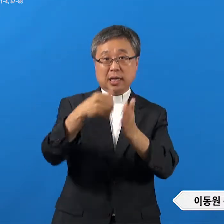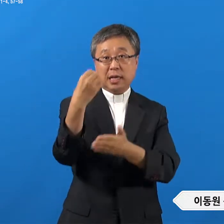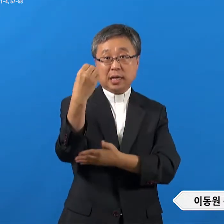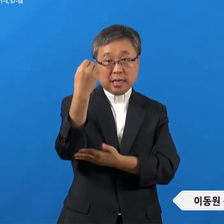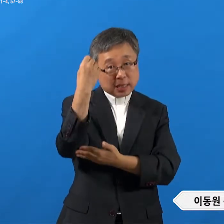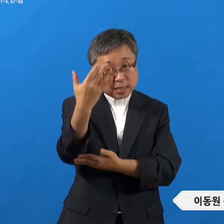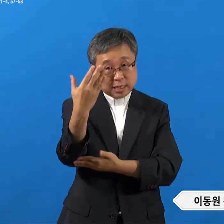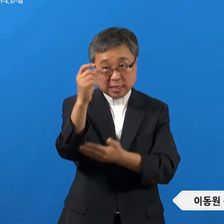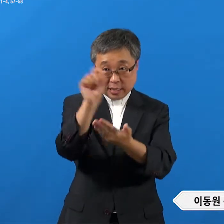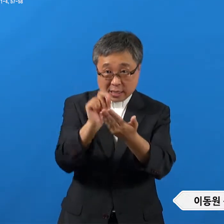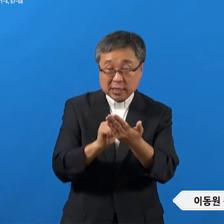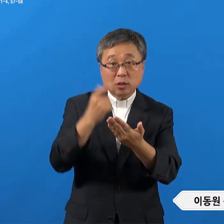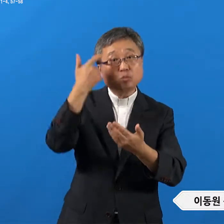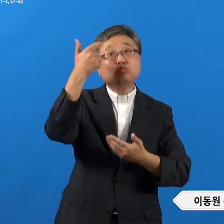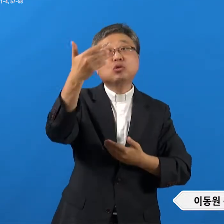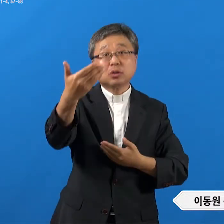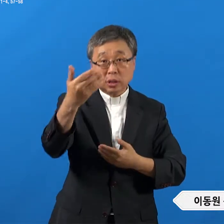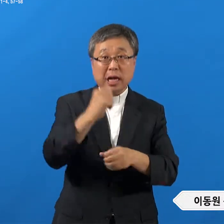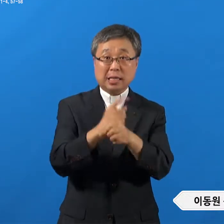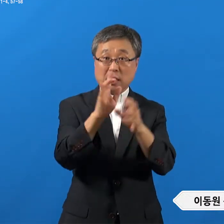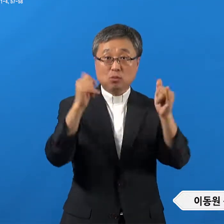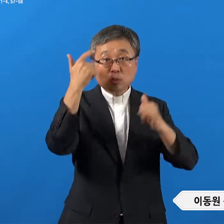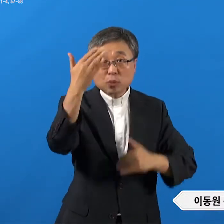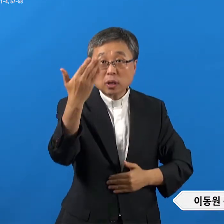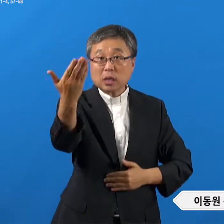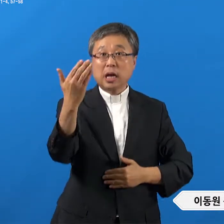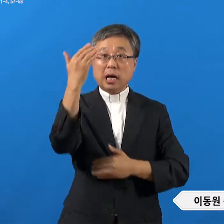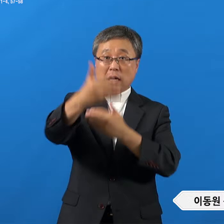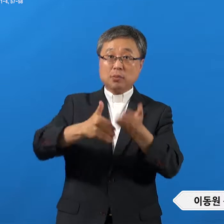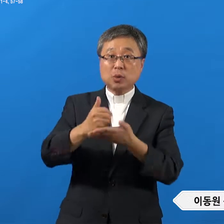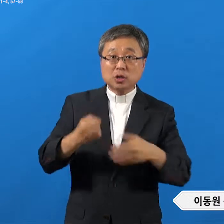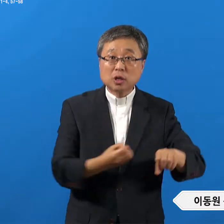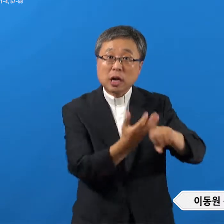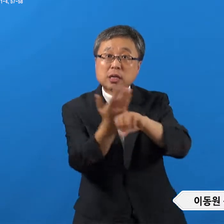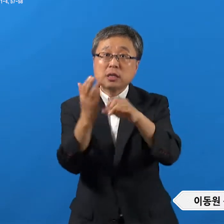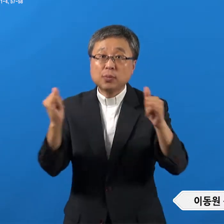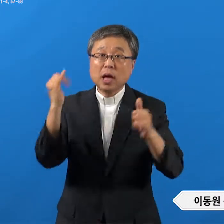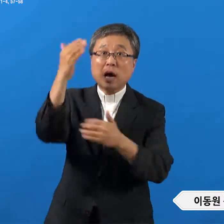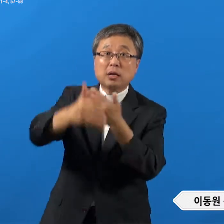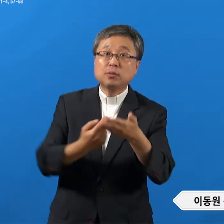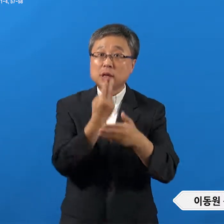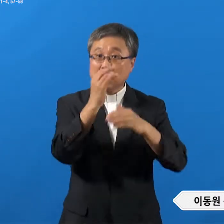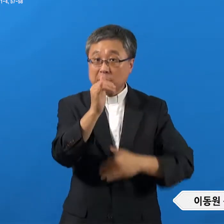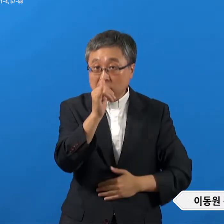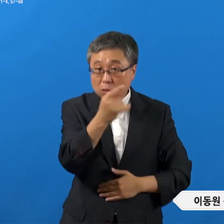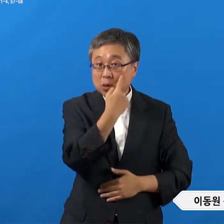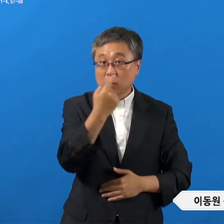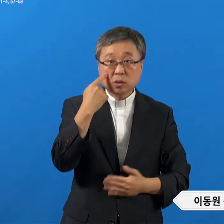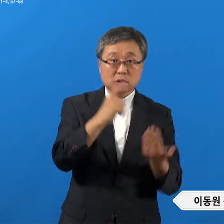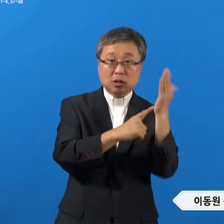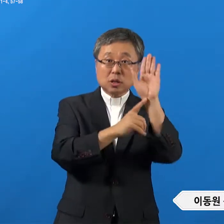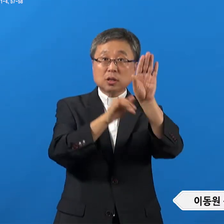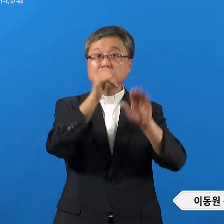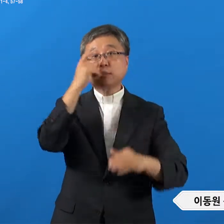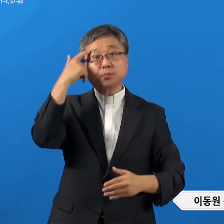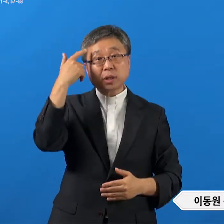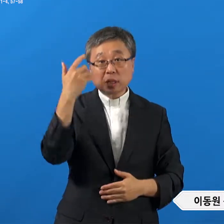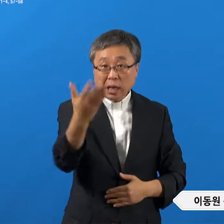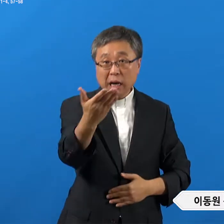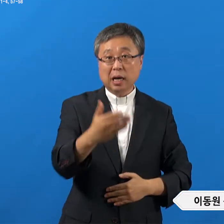묻습니다. 당신은 하나님을 전하는 사람인데 하나님이 살아있다는 어떤 증거라도